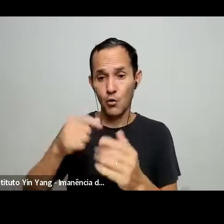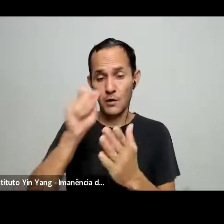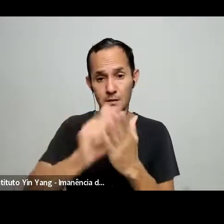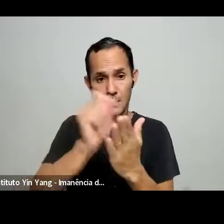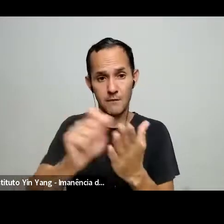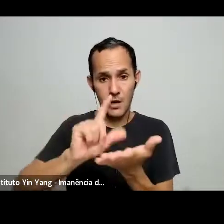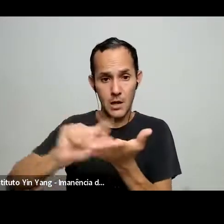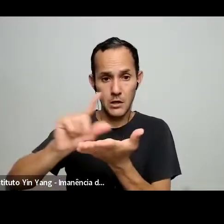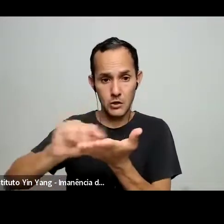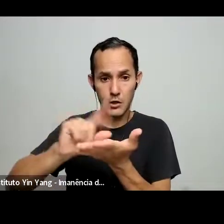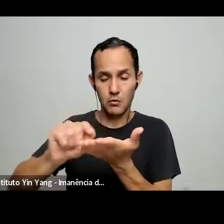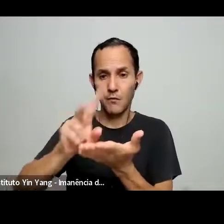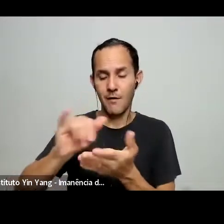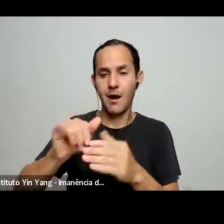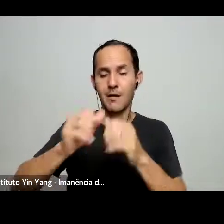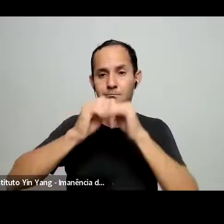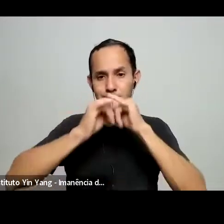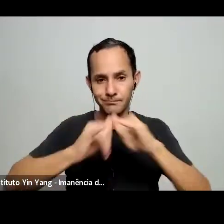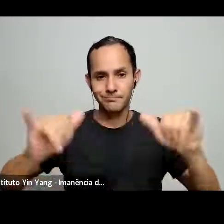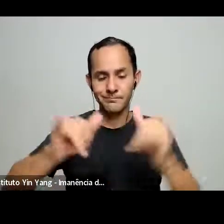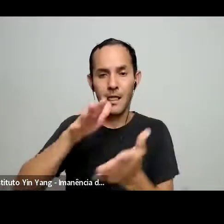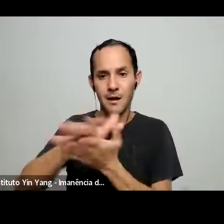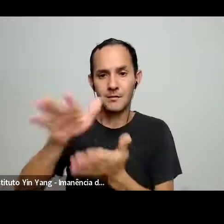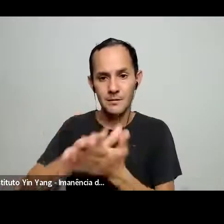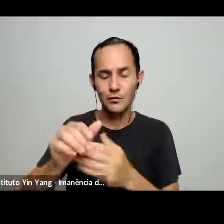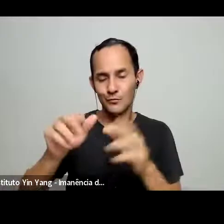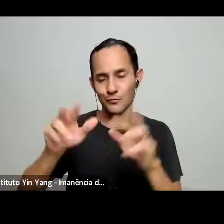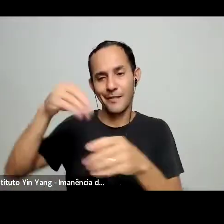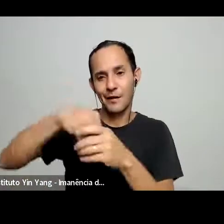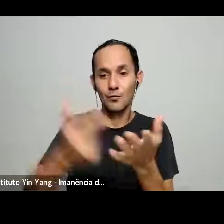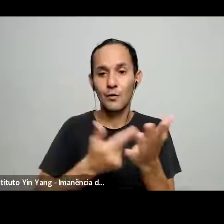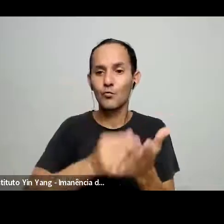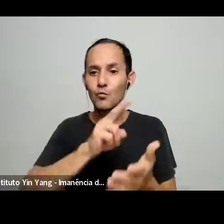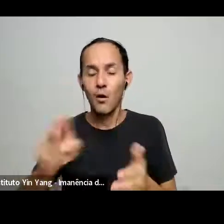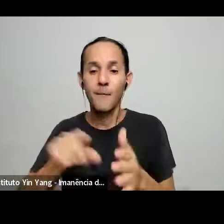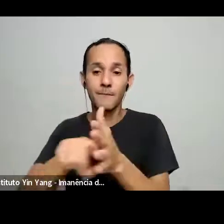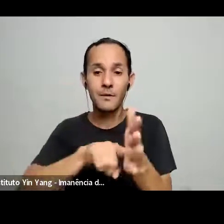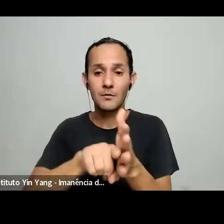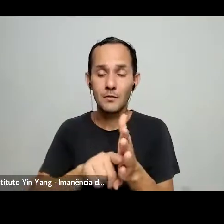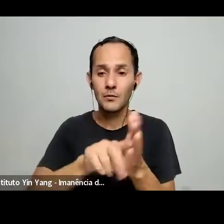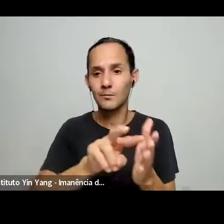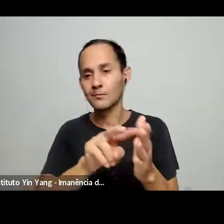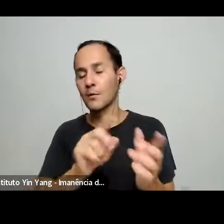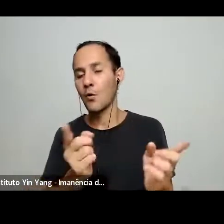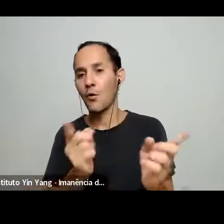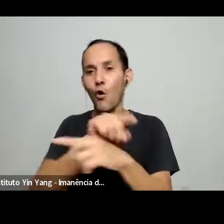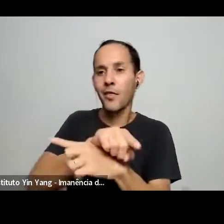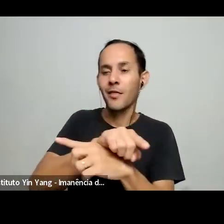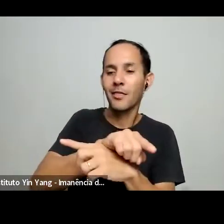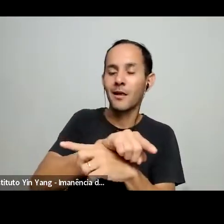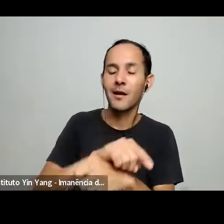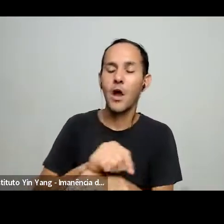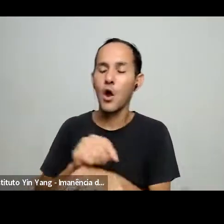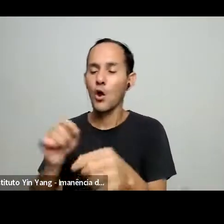artigo que vai ser lançado, né, então, nesse próximo livro que eu estou organizando, que se chama Pesquisa versus Constelação,